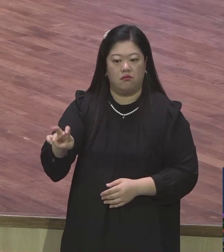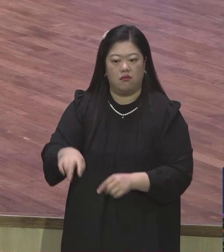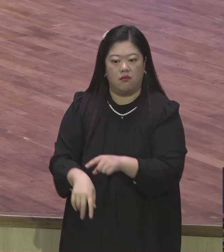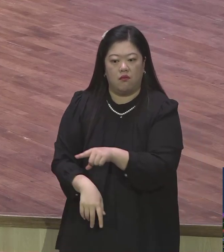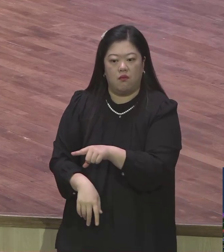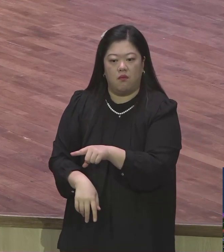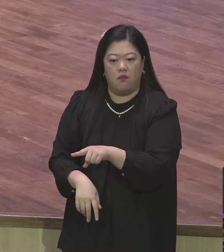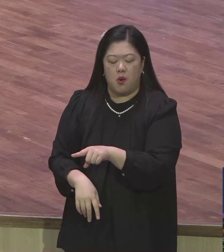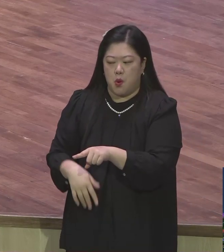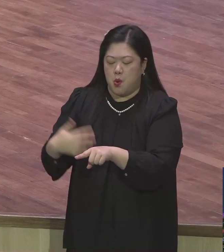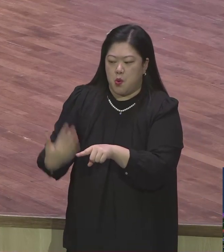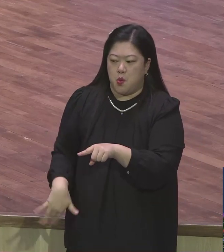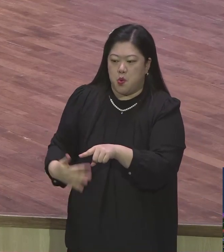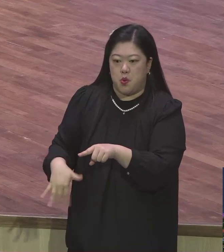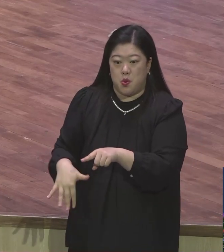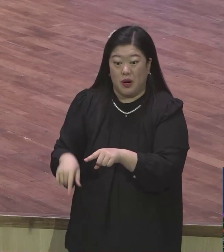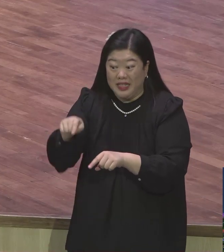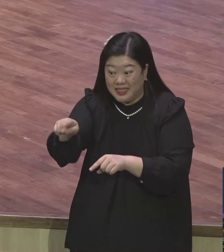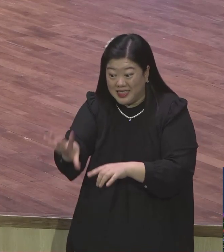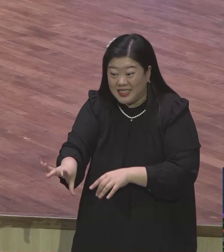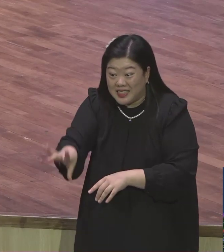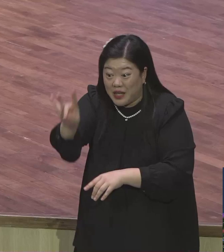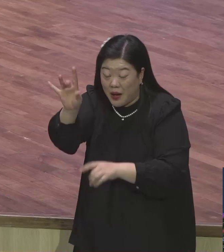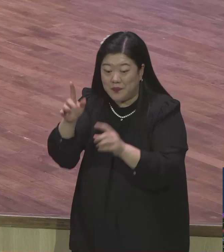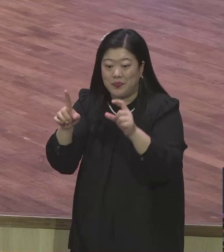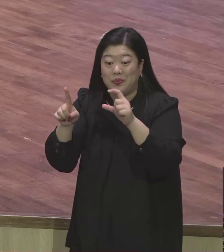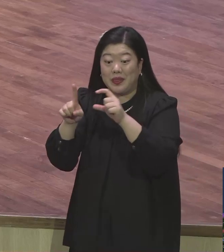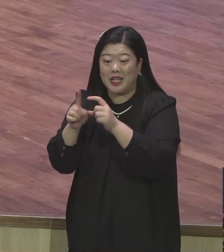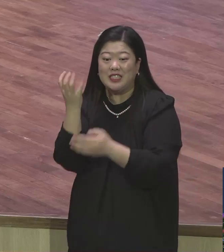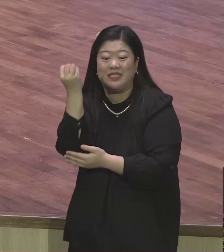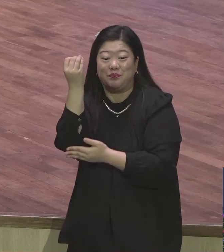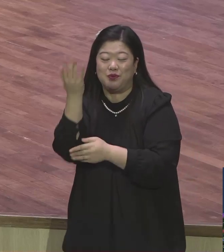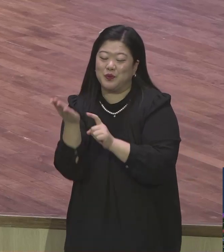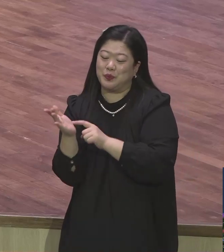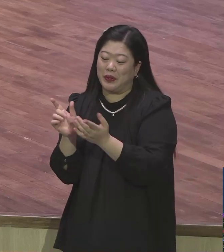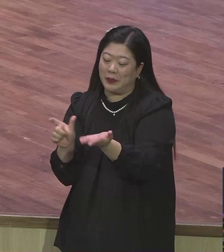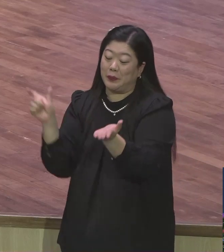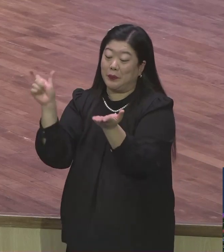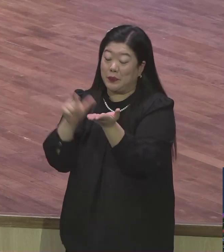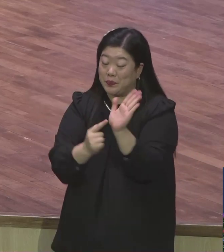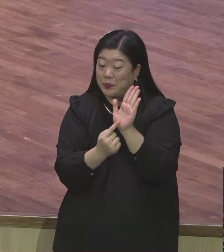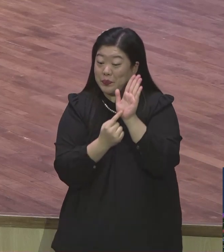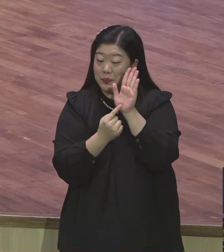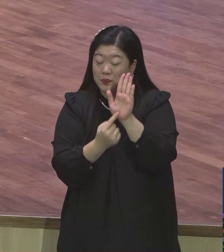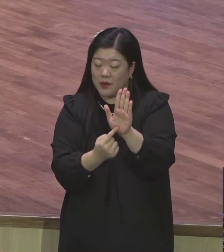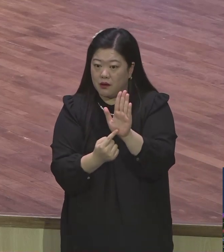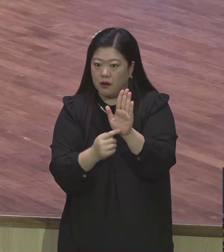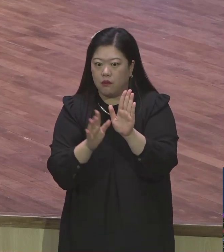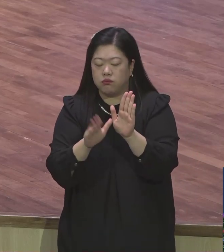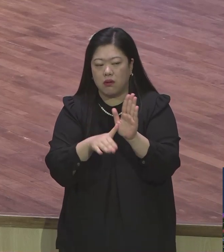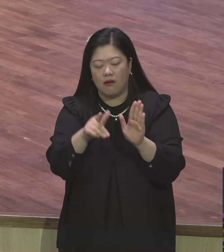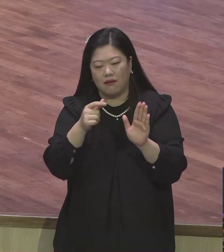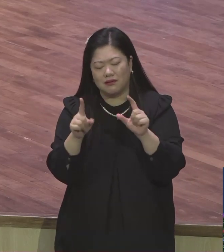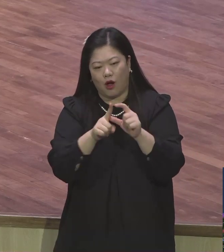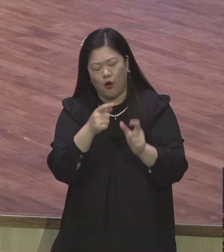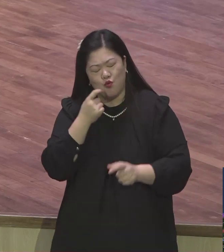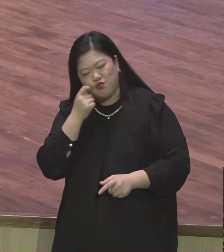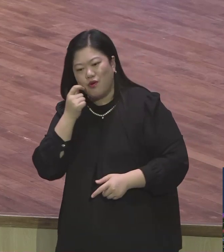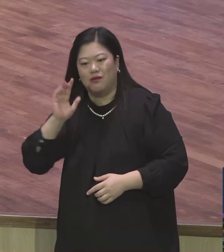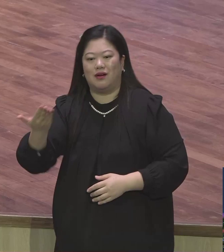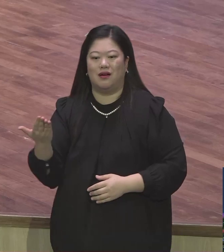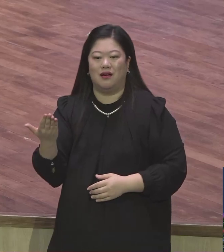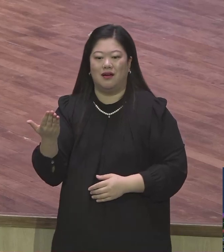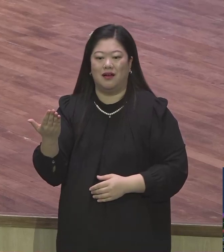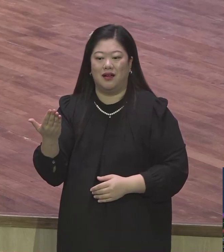이때부터 드림팀이라는 용어가 다양하게 이제 쓰여지게 되어졌어요. 사도 바울이 언급한